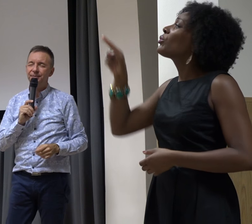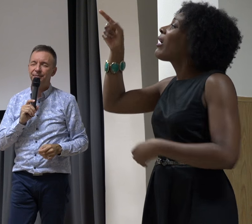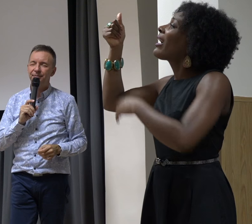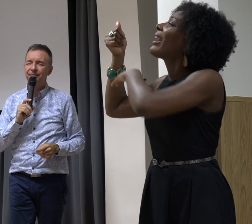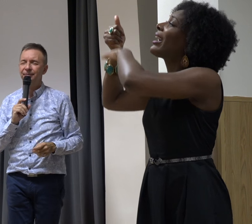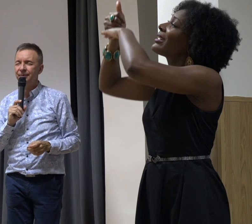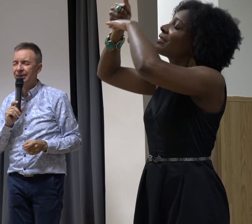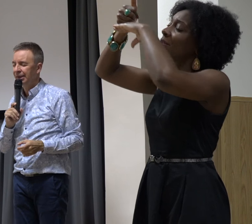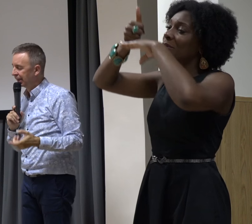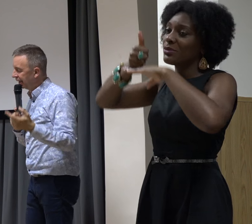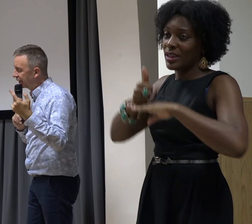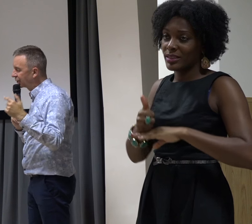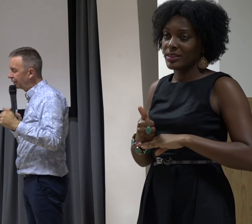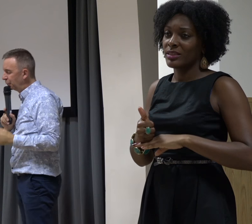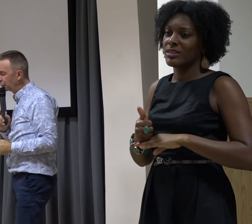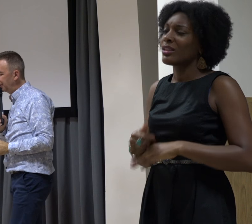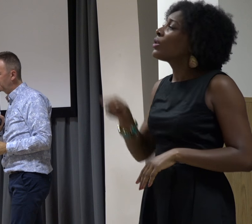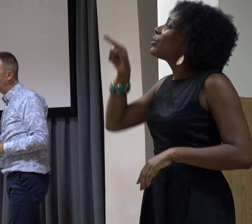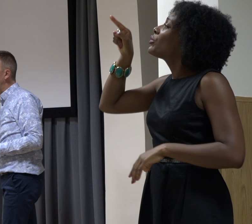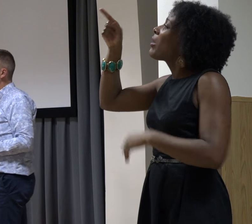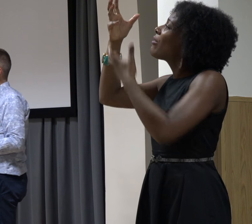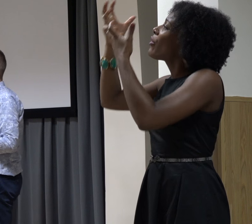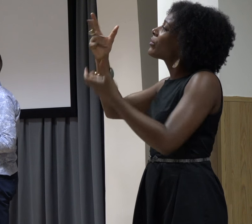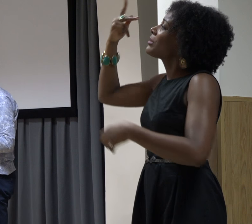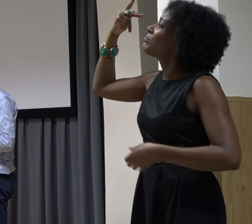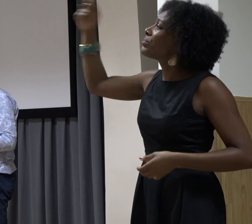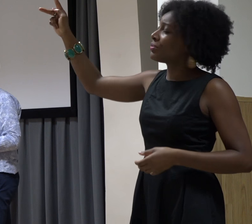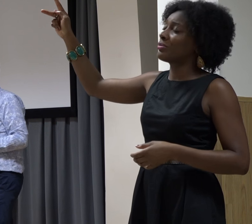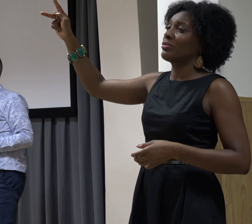vienne et que ta volonté soit faite